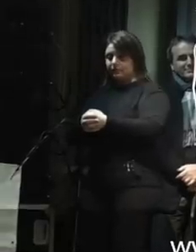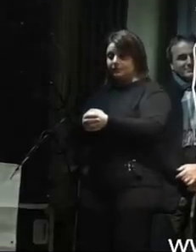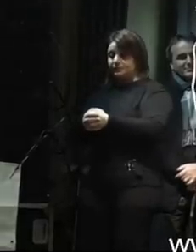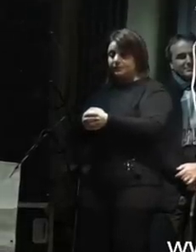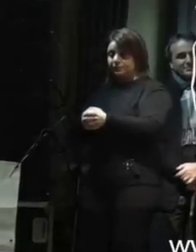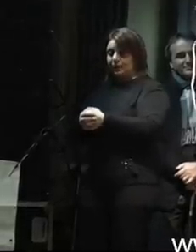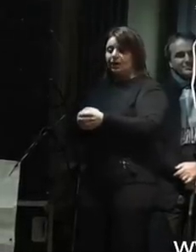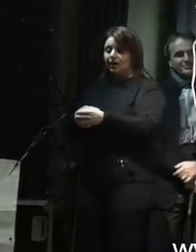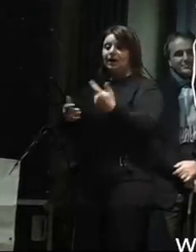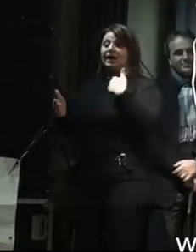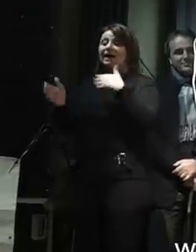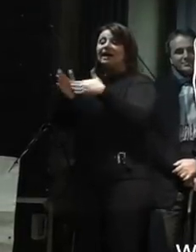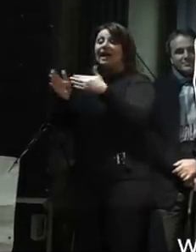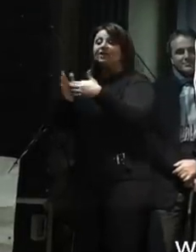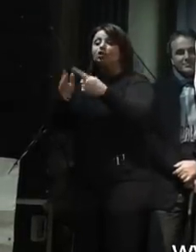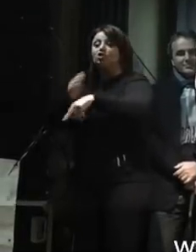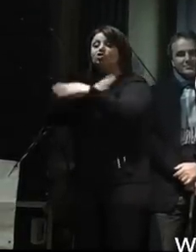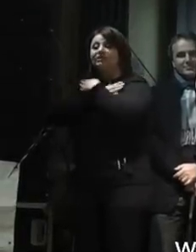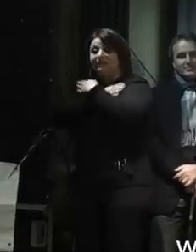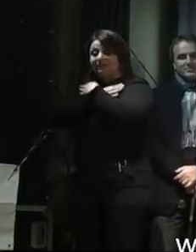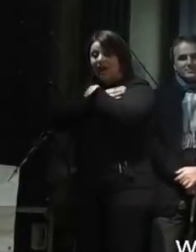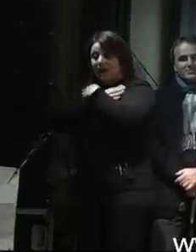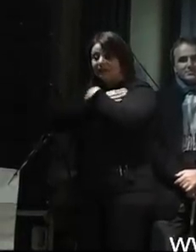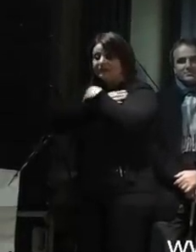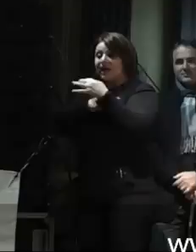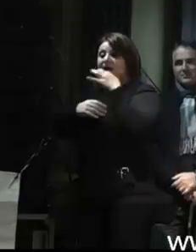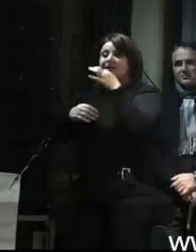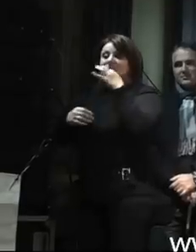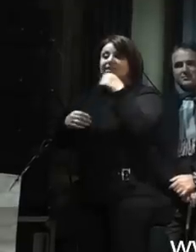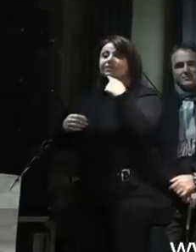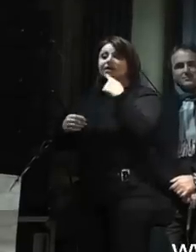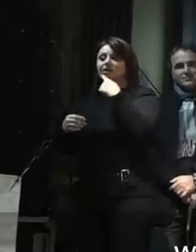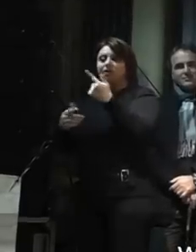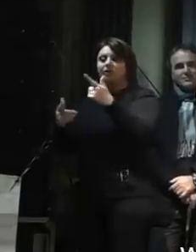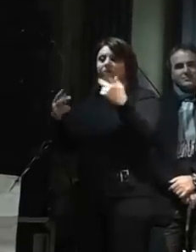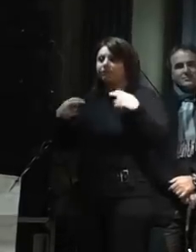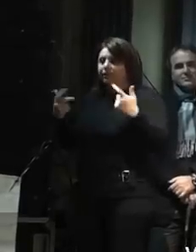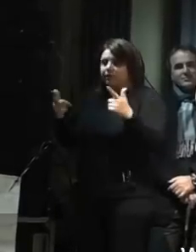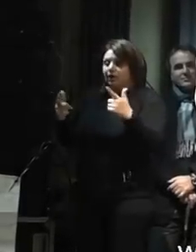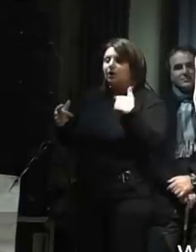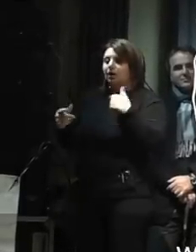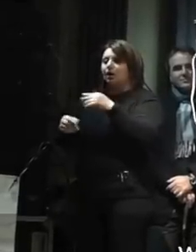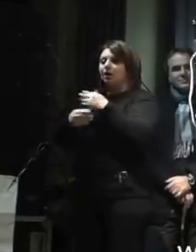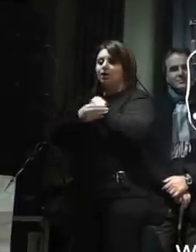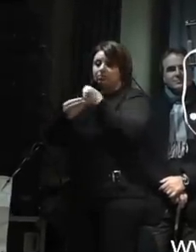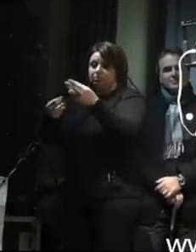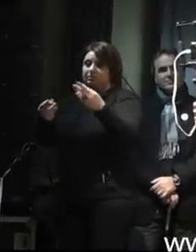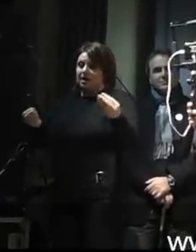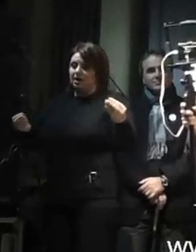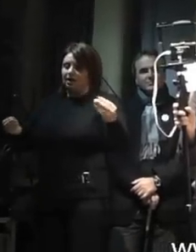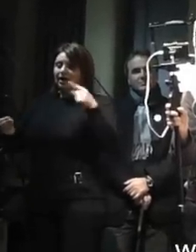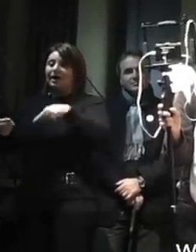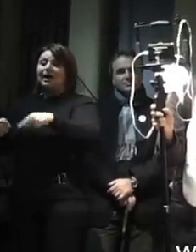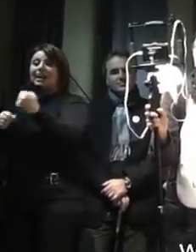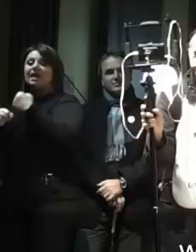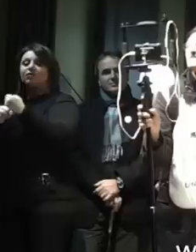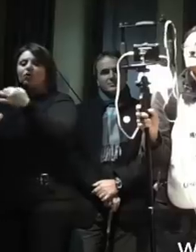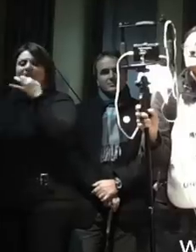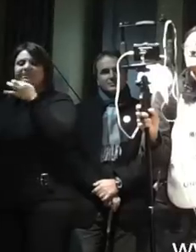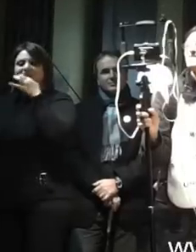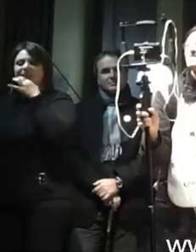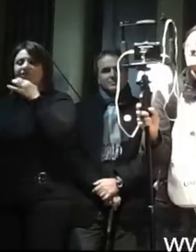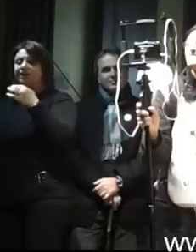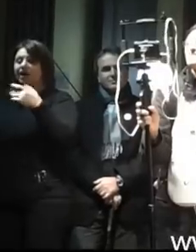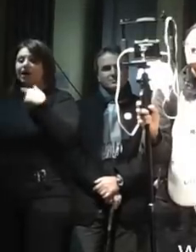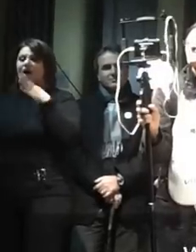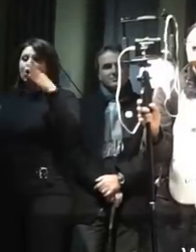Il reddito di cittadinanza ti dà modo di non sopravvivere. Il lavoro, che cos'è il lavoro? Andare a cavare il carbone